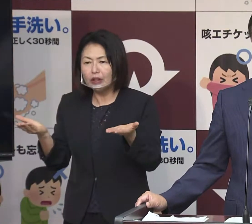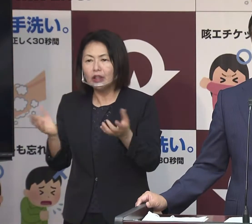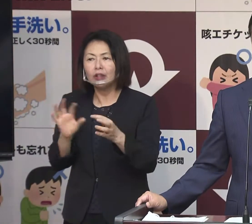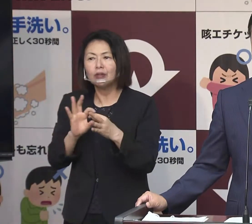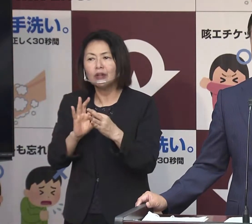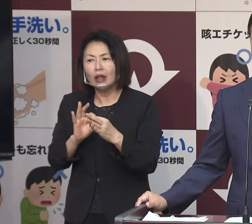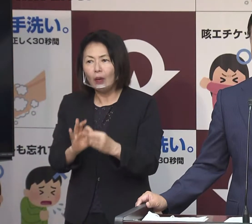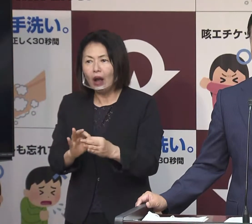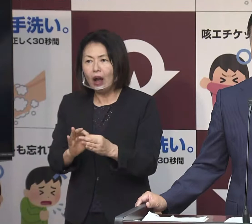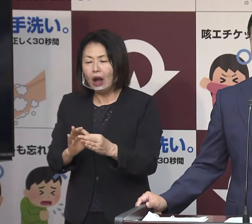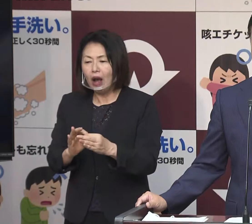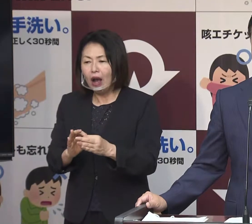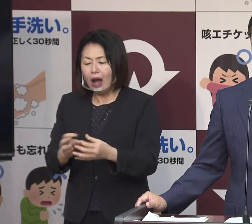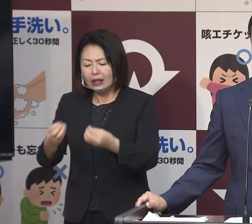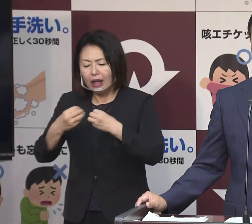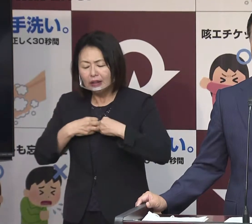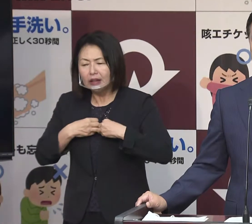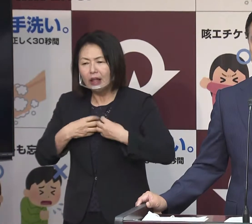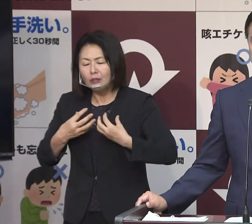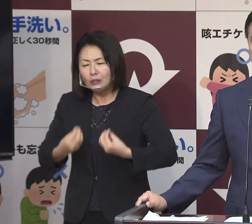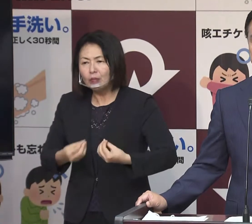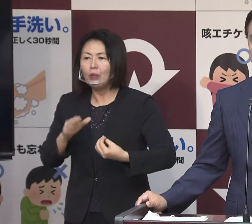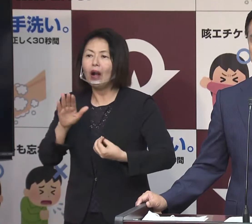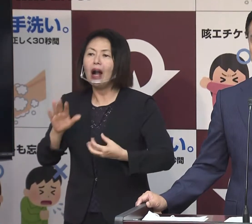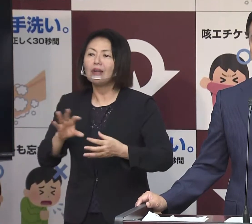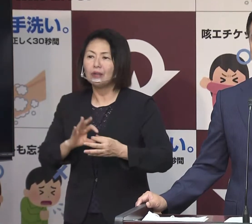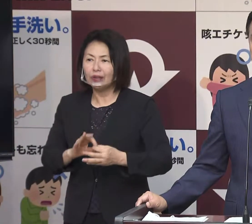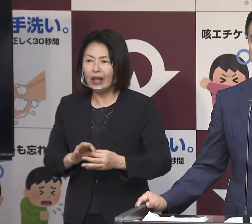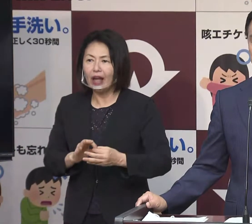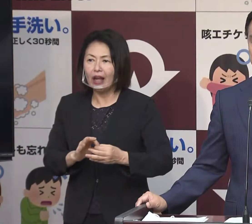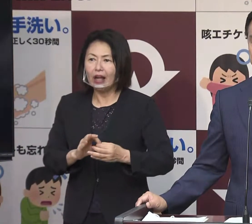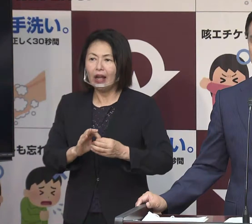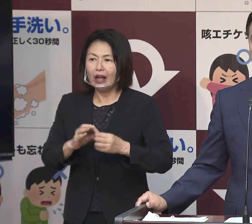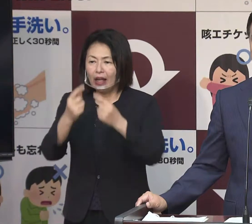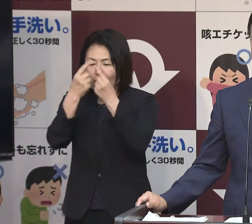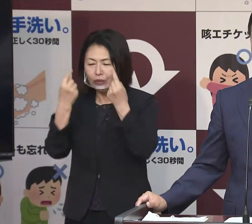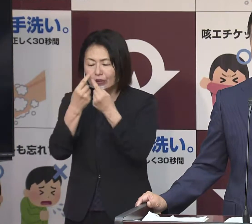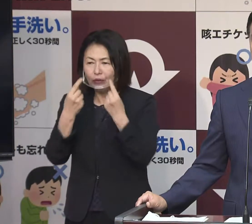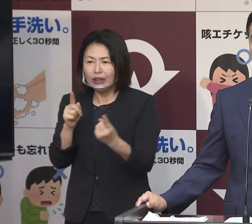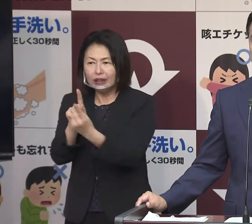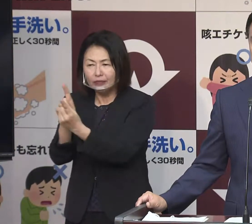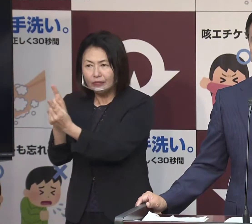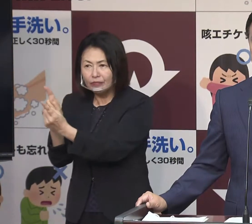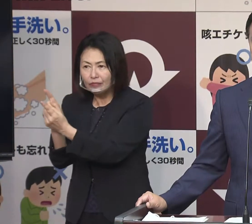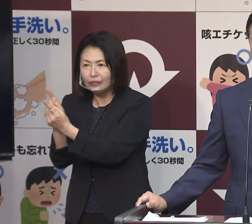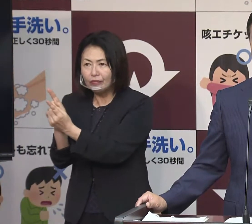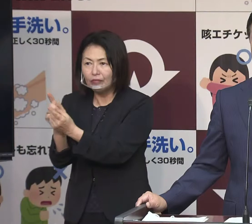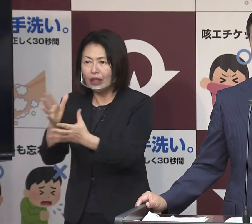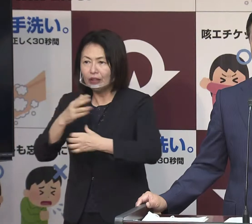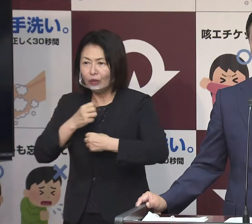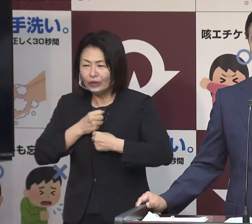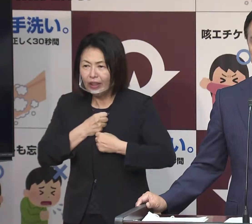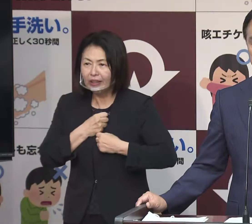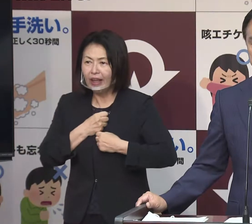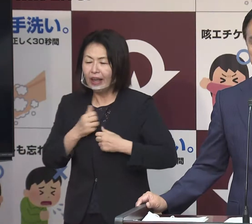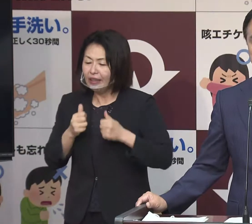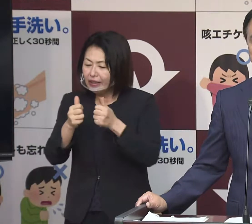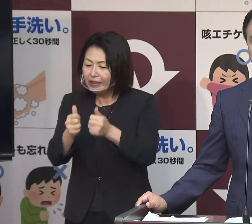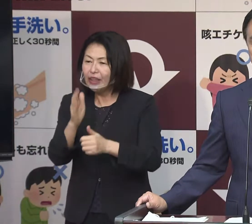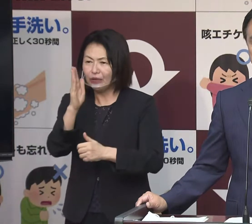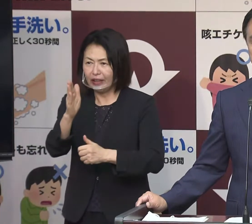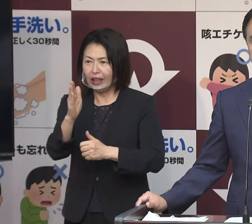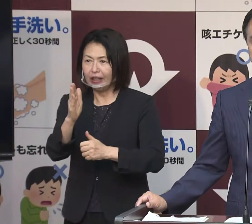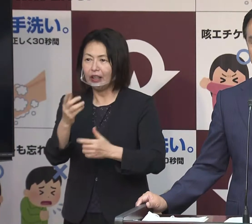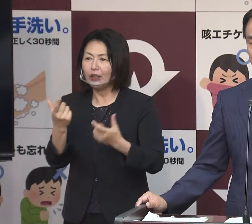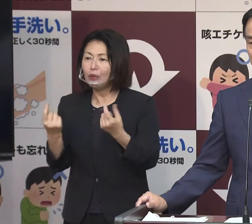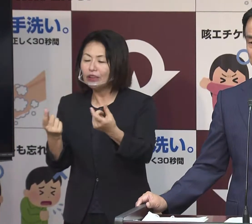ように感染が出ておりますので、ぜひそれぞれ対策を取って気をつけながらですね、ご利用していただきたいというふうに思います。もちろん日常的な